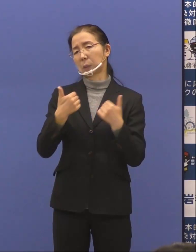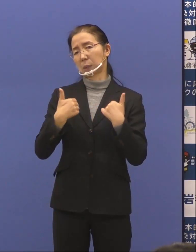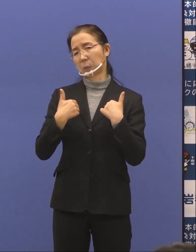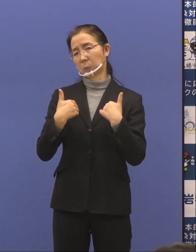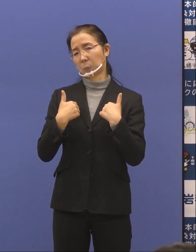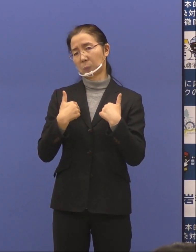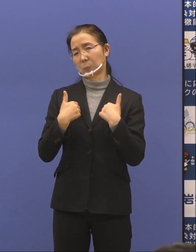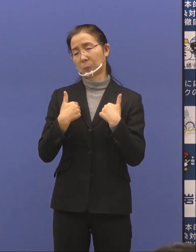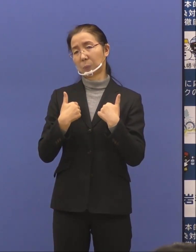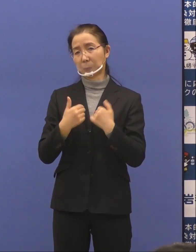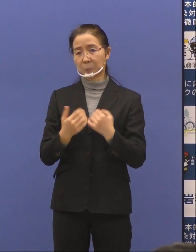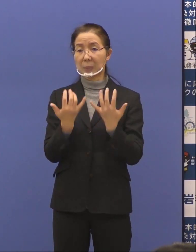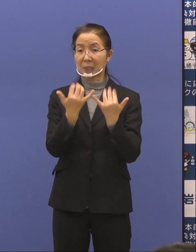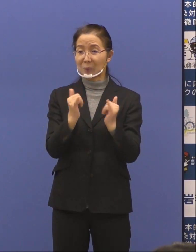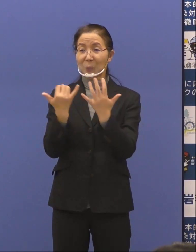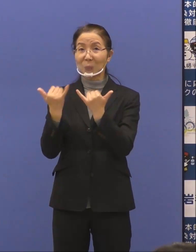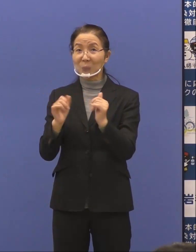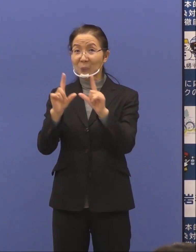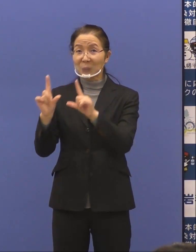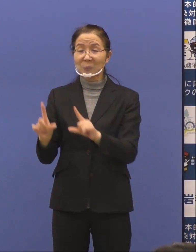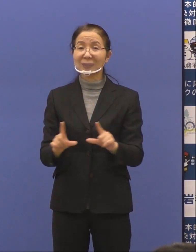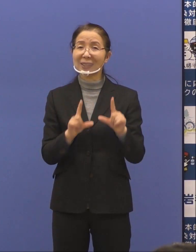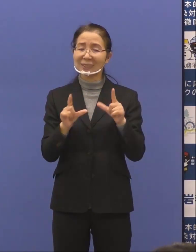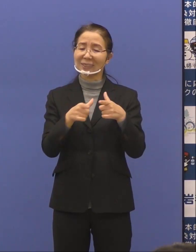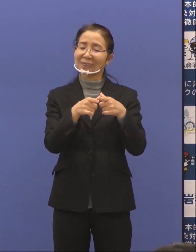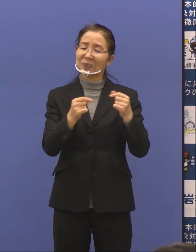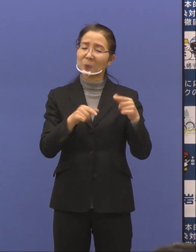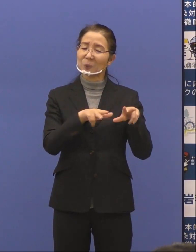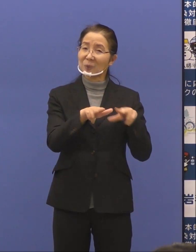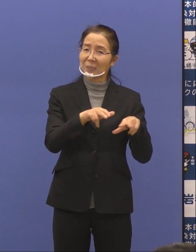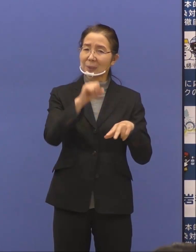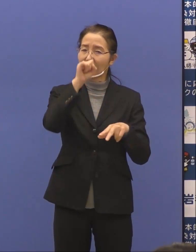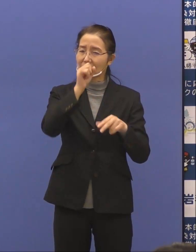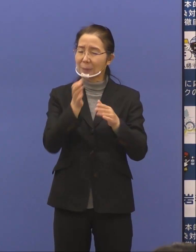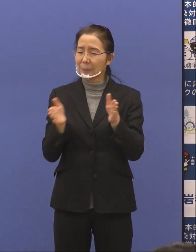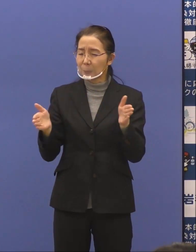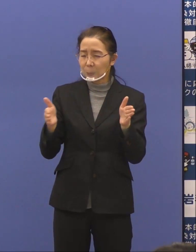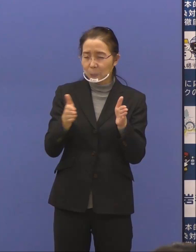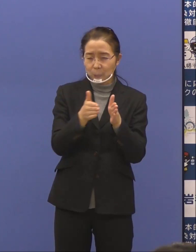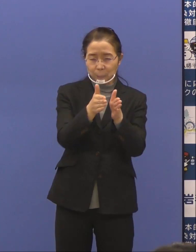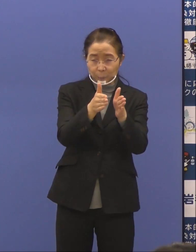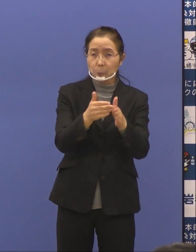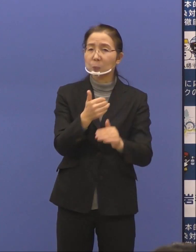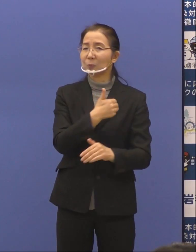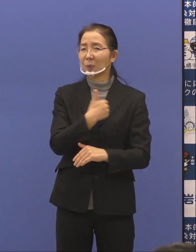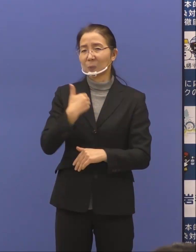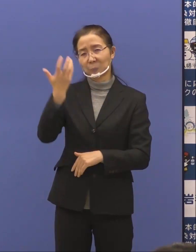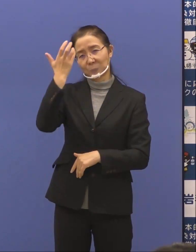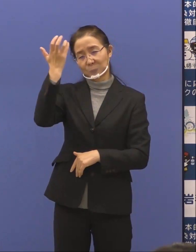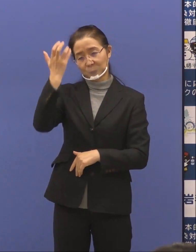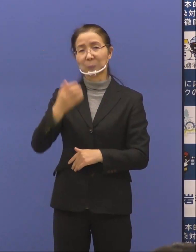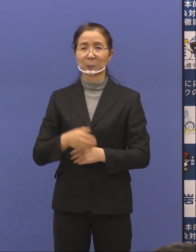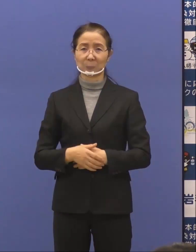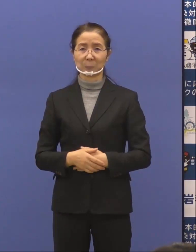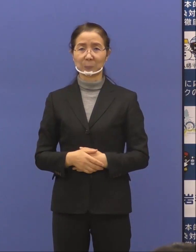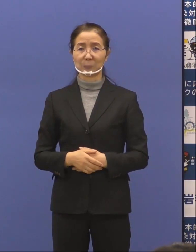ば、人々の暮らしや日本の政治っていうのはいい方に向かっていくと思います。